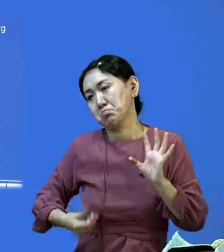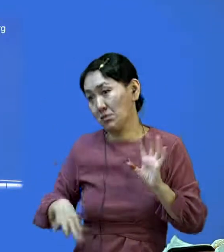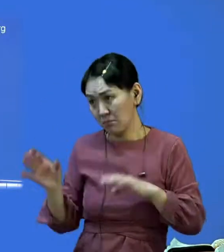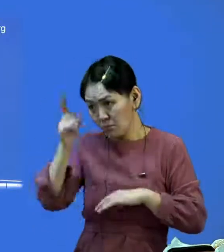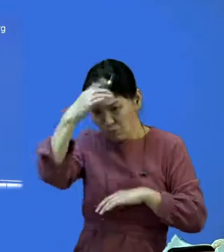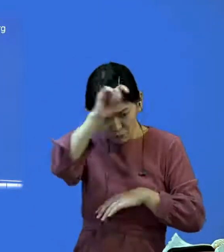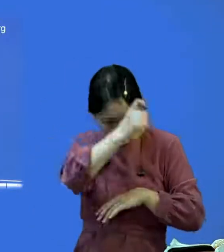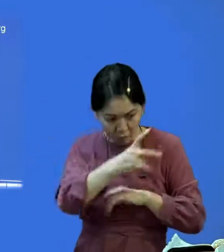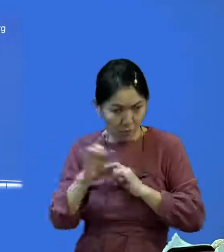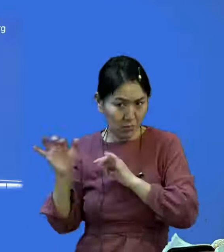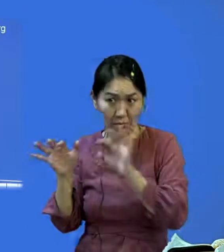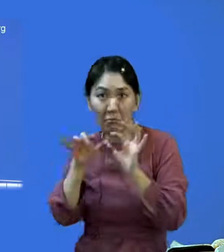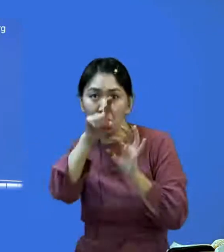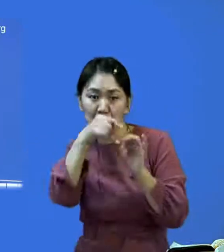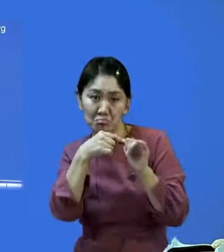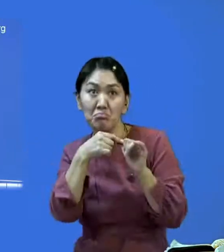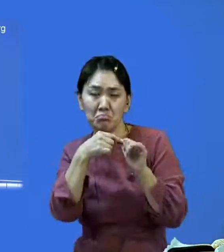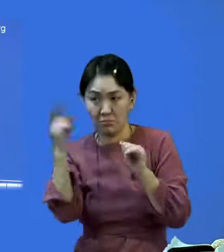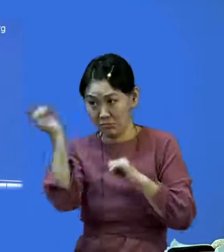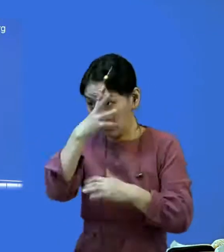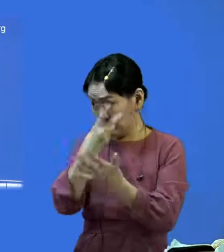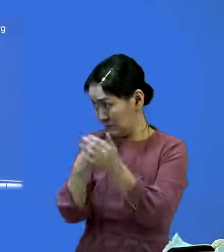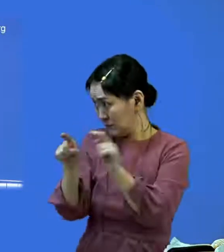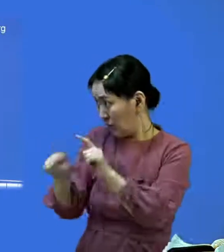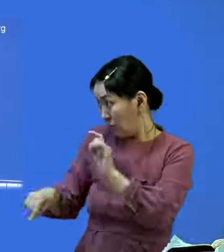Гэтэл ертөнцийн хүмүүс бид өхнийг таних уу?